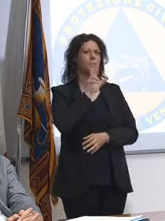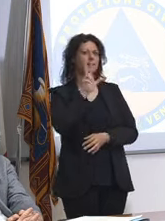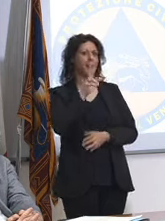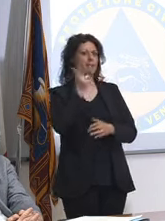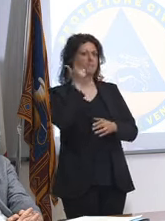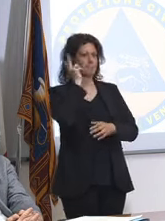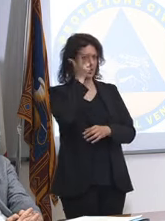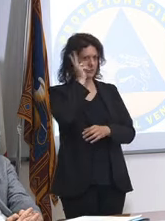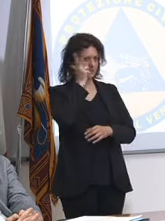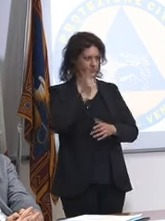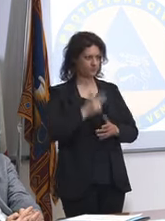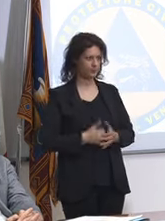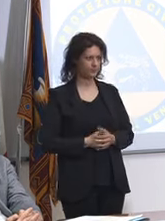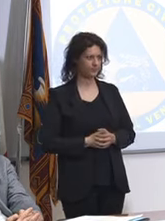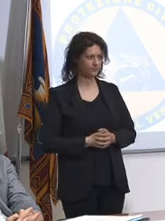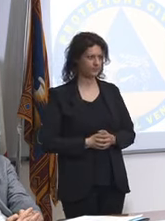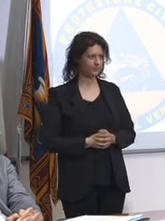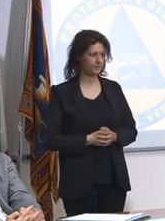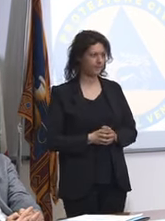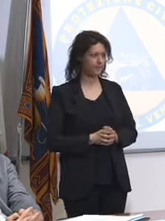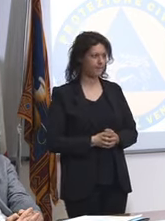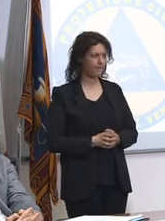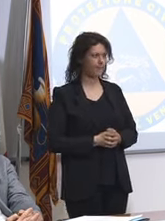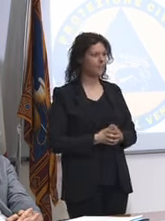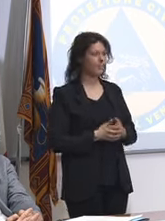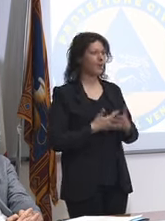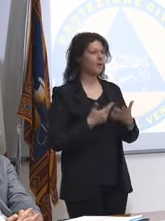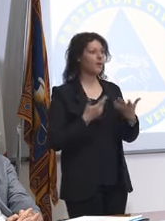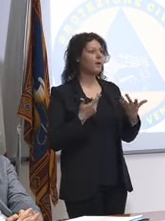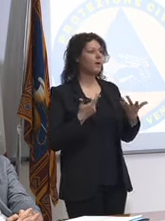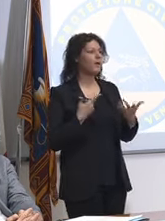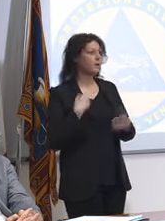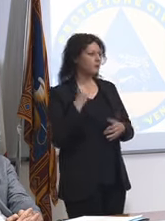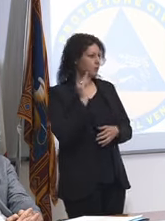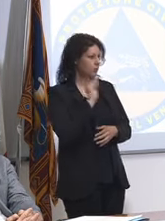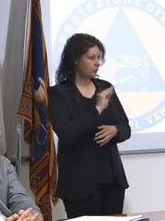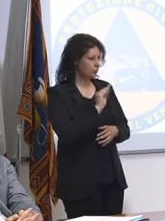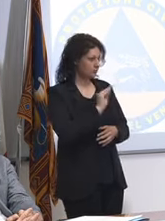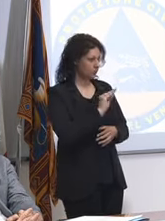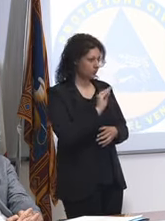Sì. Perfetto. E posso chiedere quanto costa questa